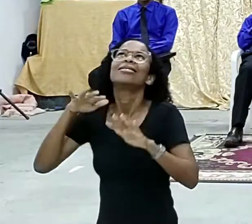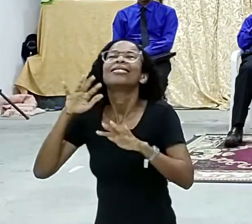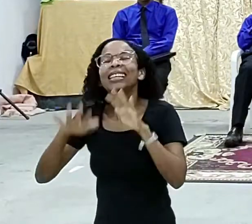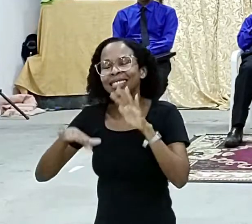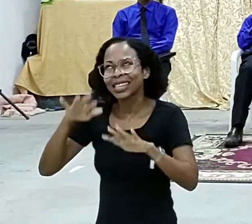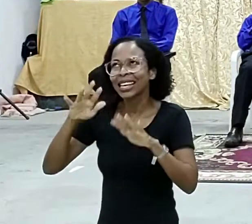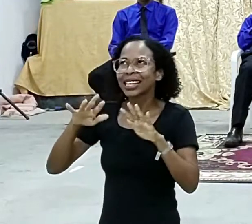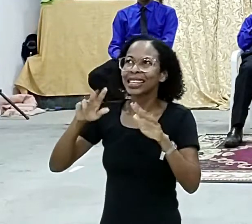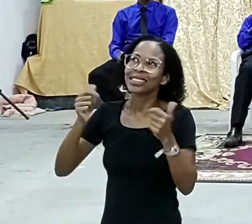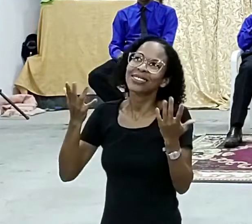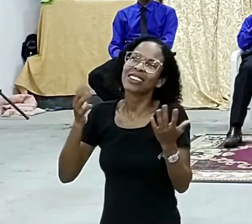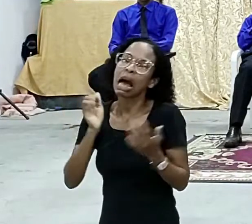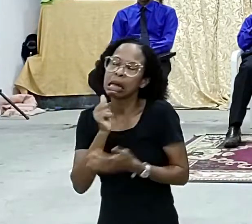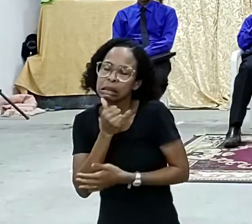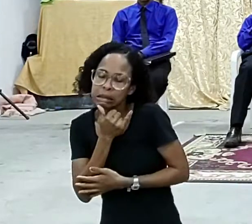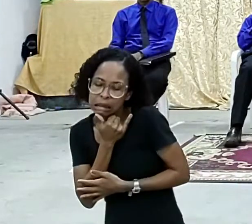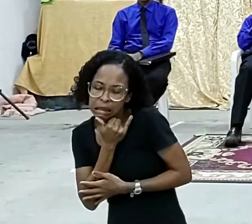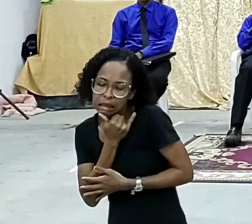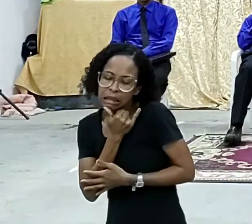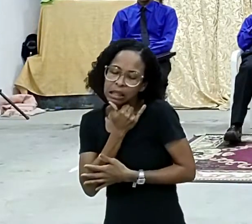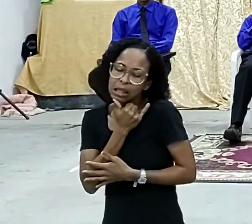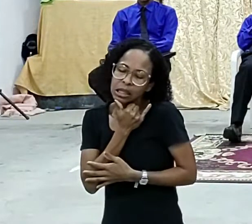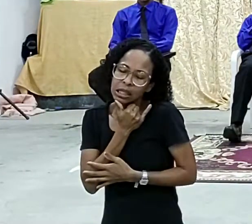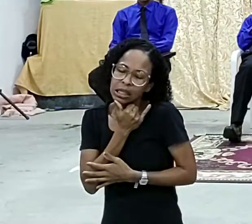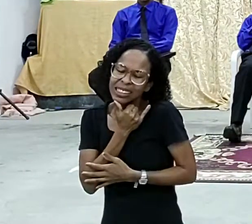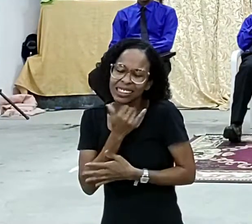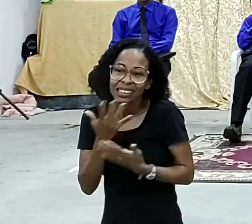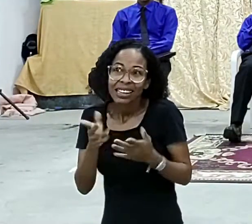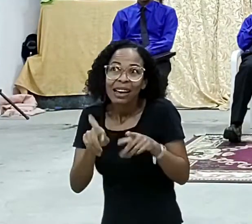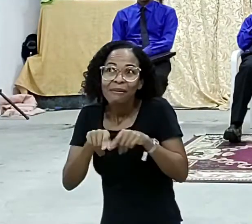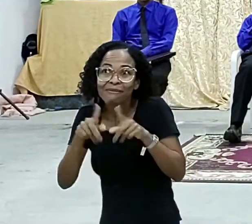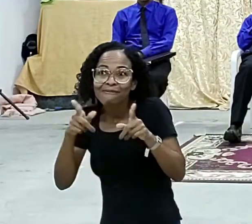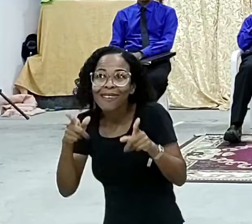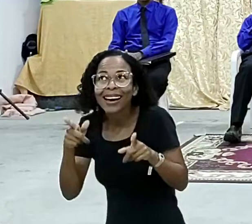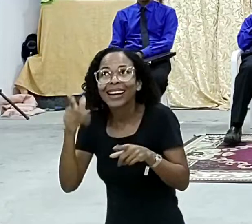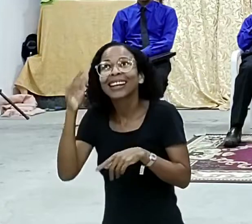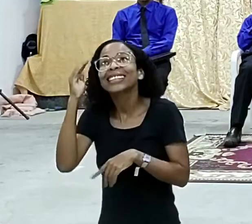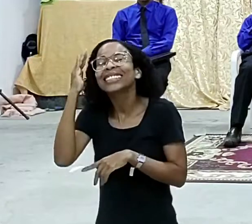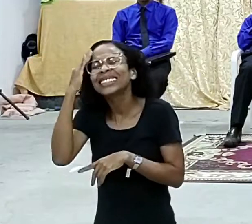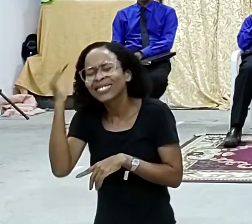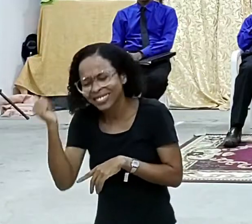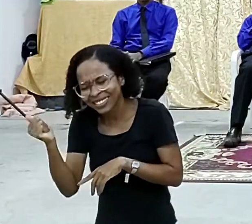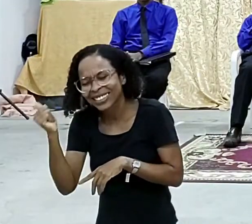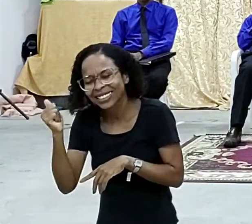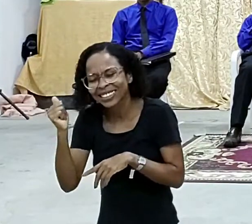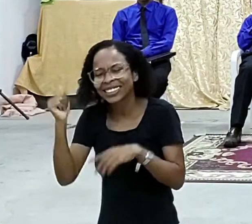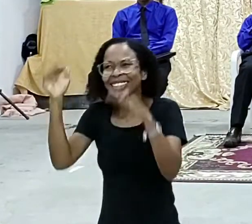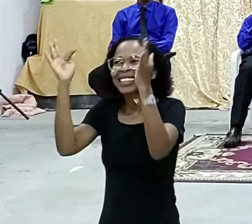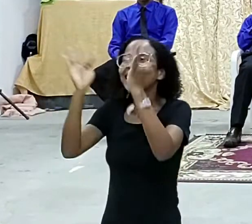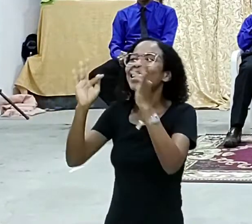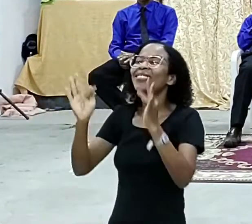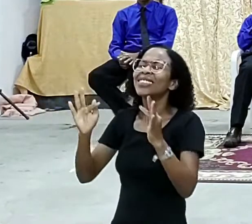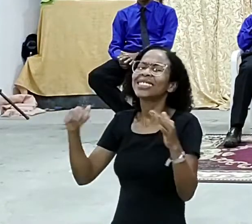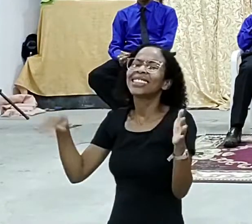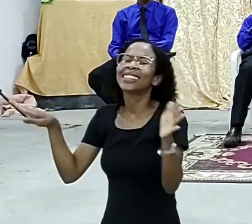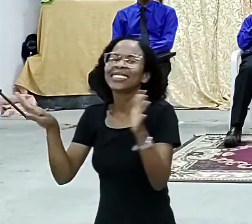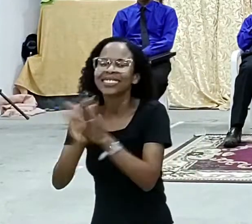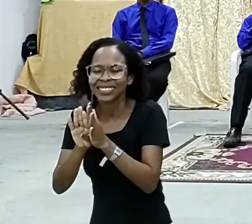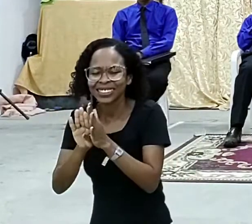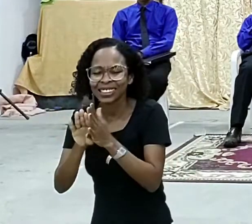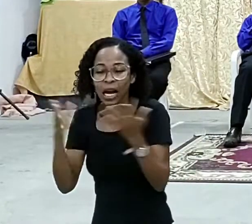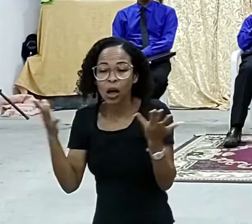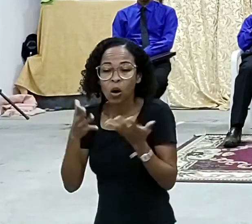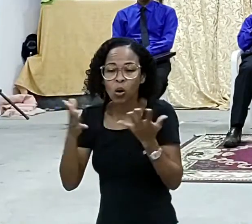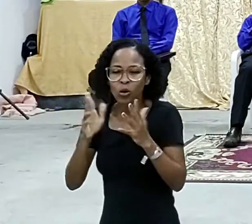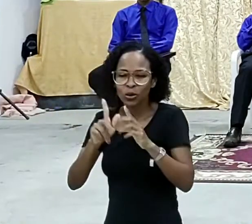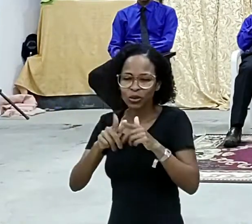alegria, ela vem após a tristeza. A alegria de nossas vidas é saber que temos um Deus que